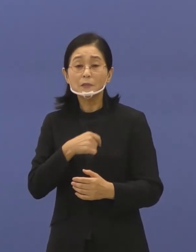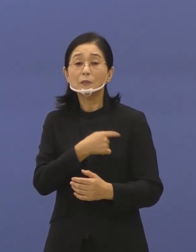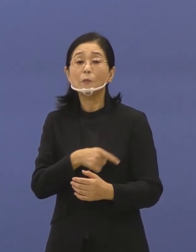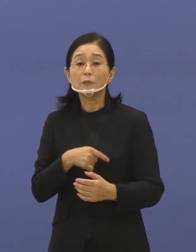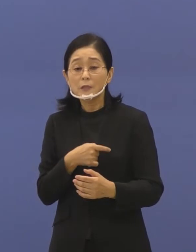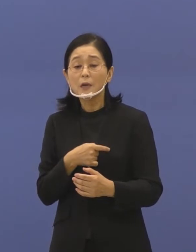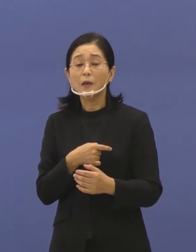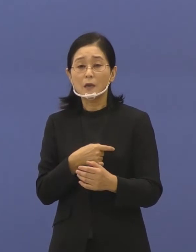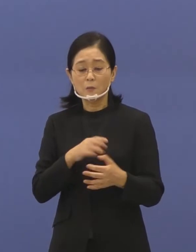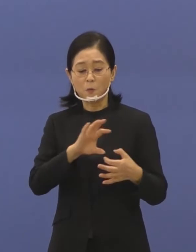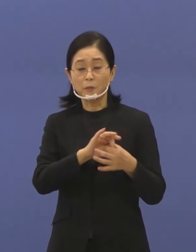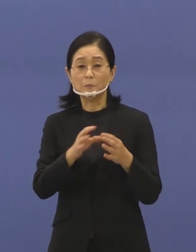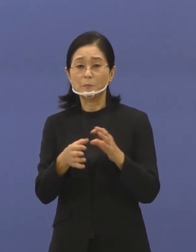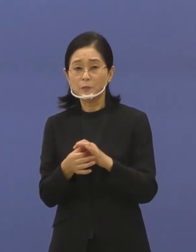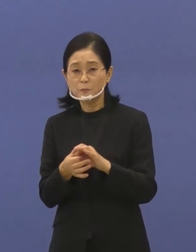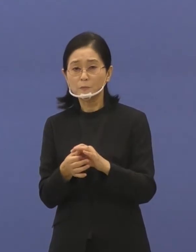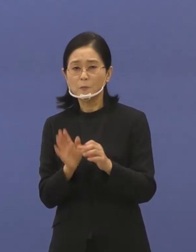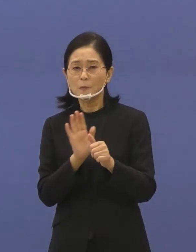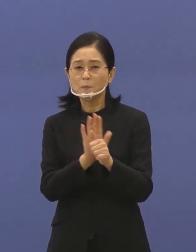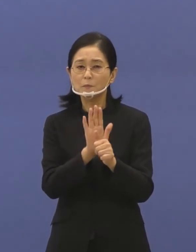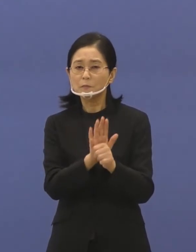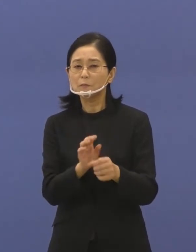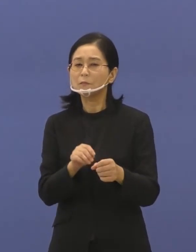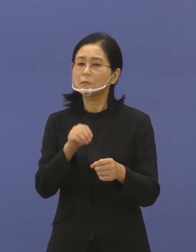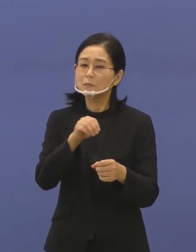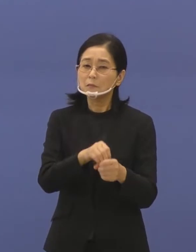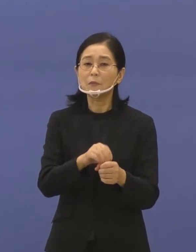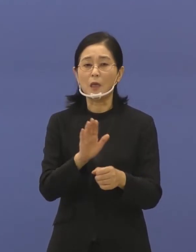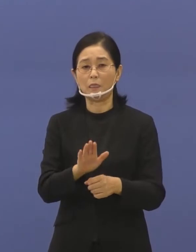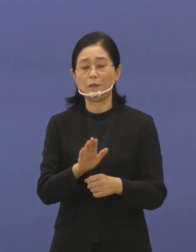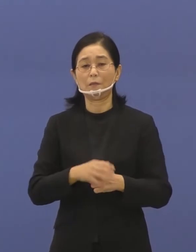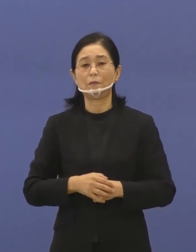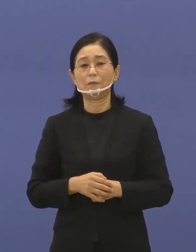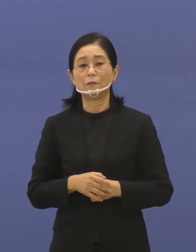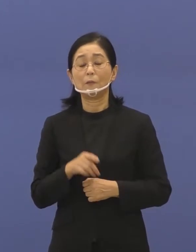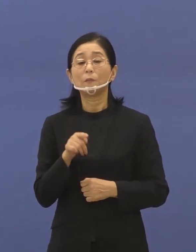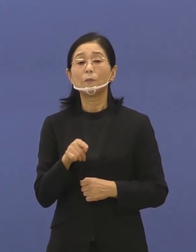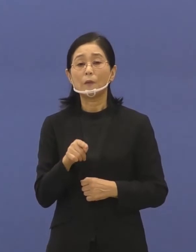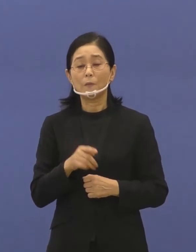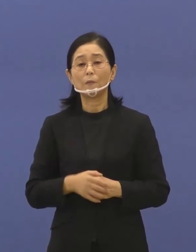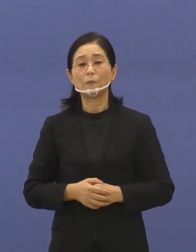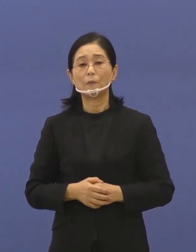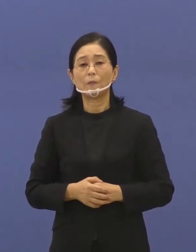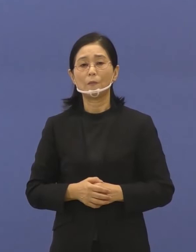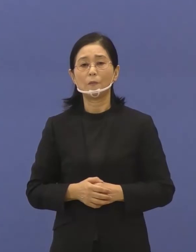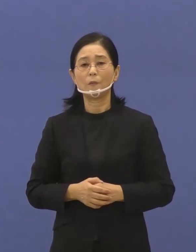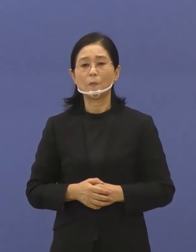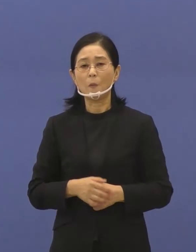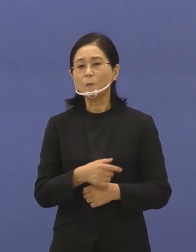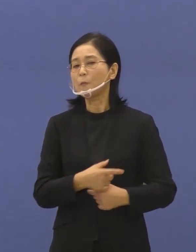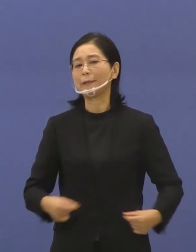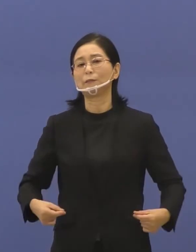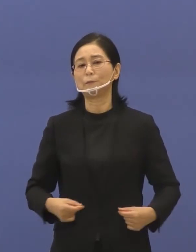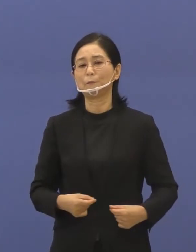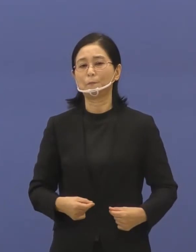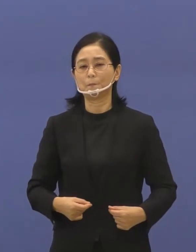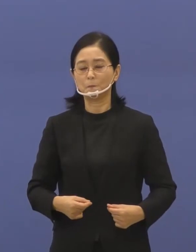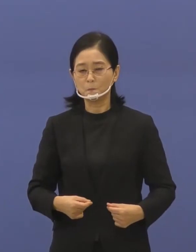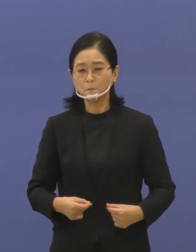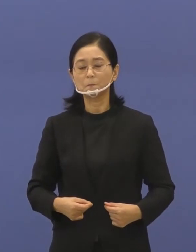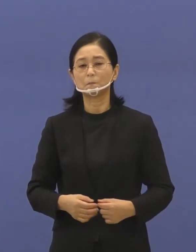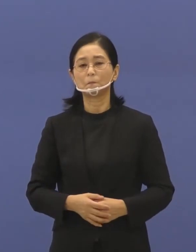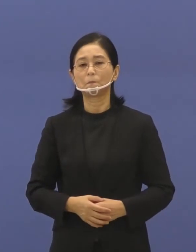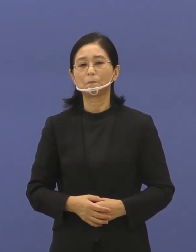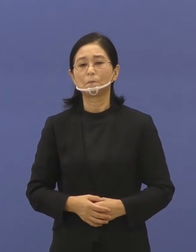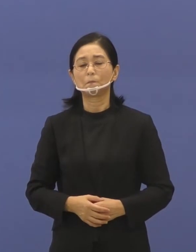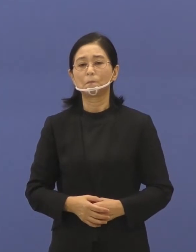輪にこう込められてきたわけでありましてそれをこう裏切るようなことが